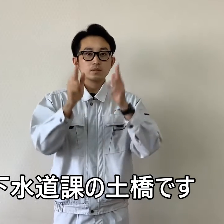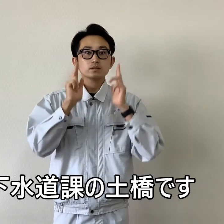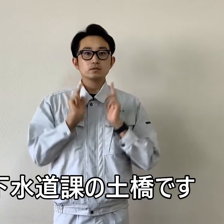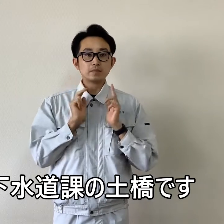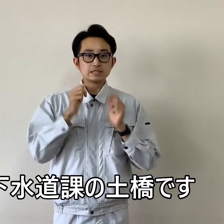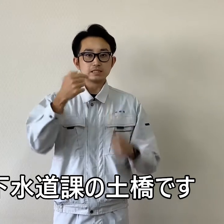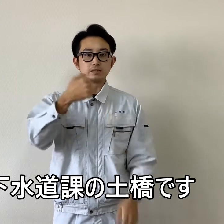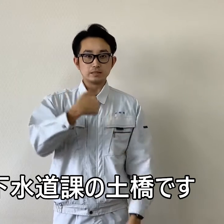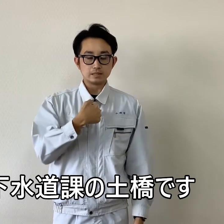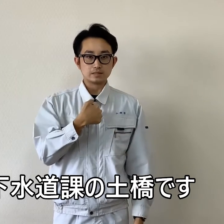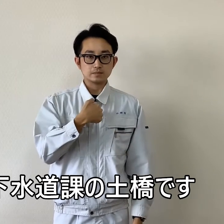土橋です。